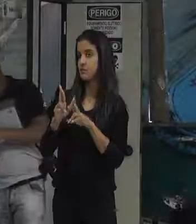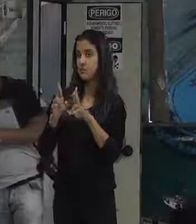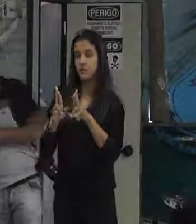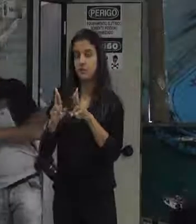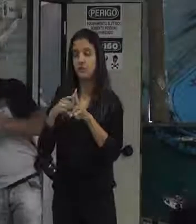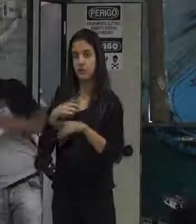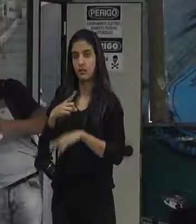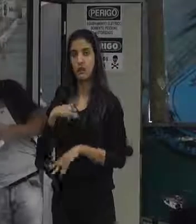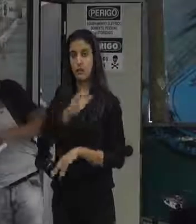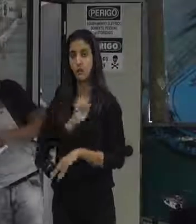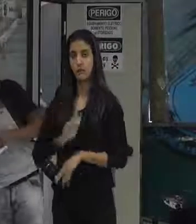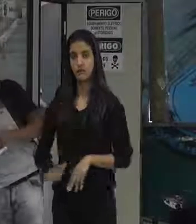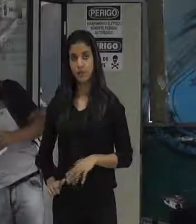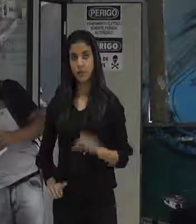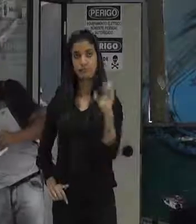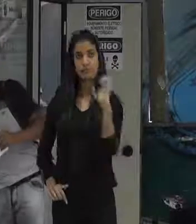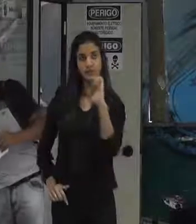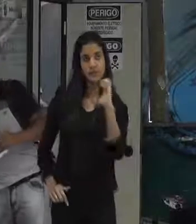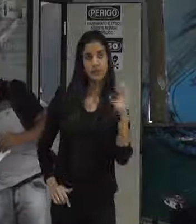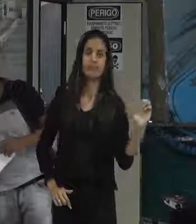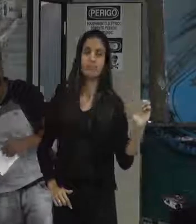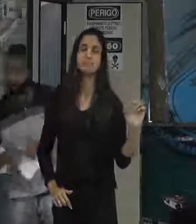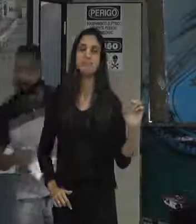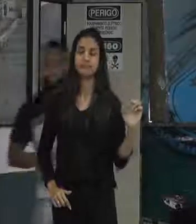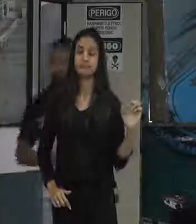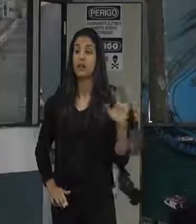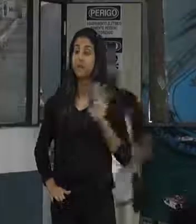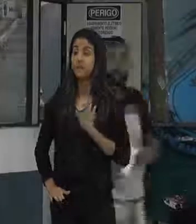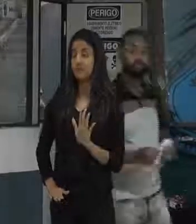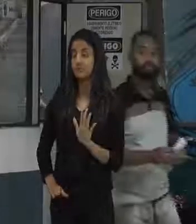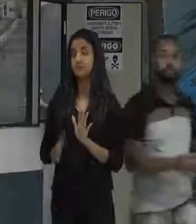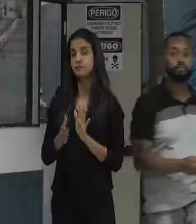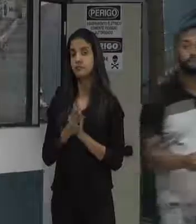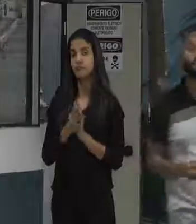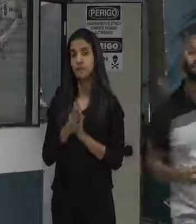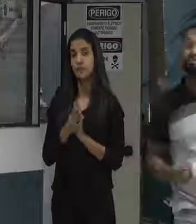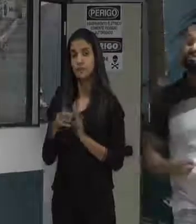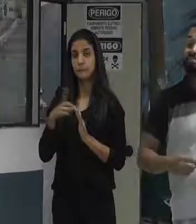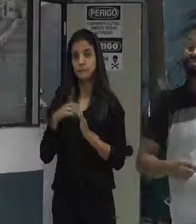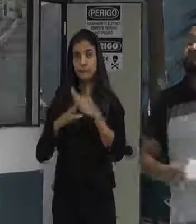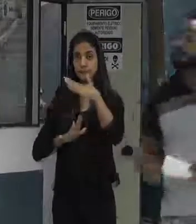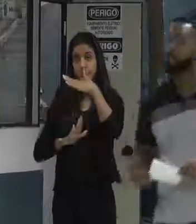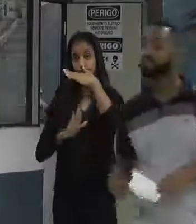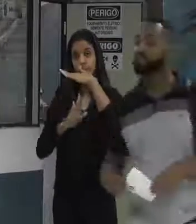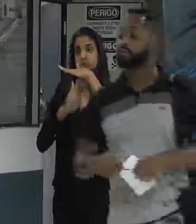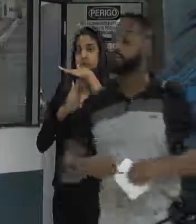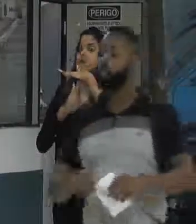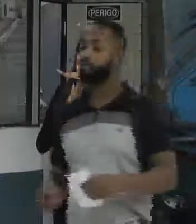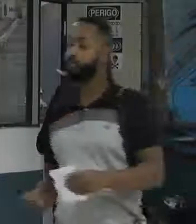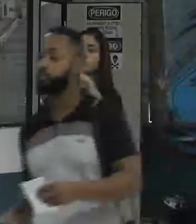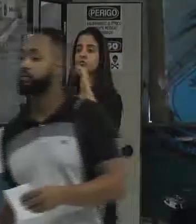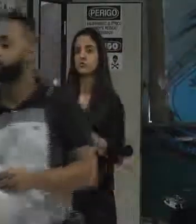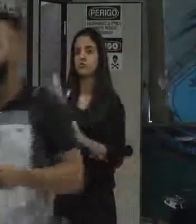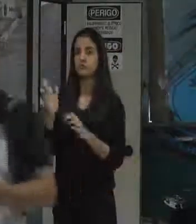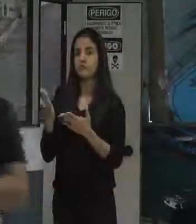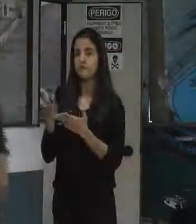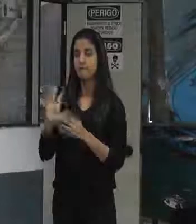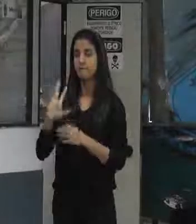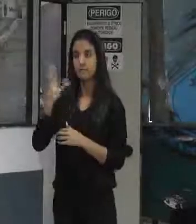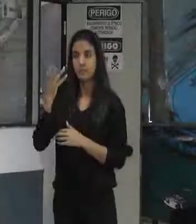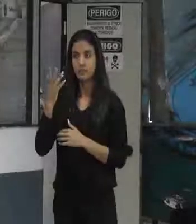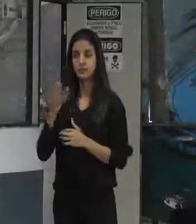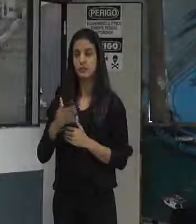governo de fato de esquerda, mas era o que estava no limite do que se tinha que se fazer naquele momento pelo